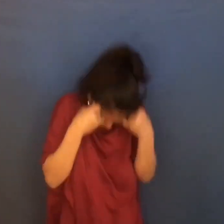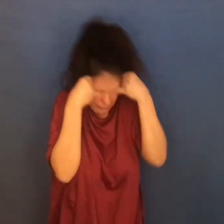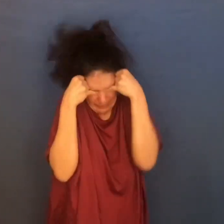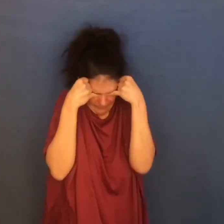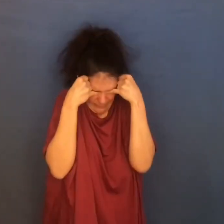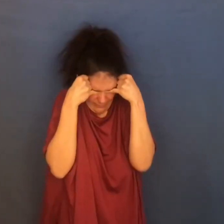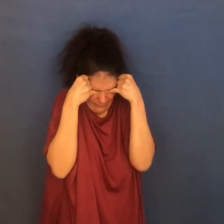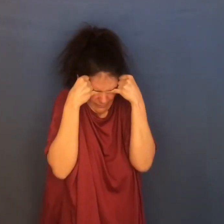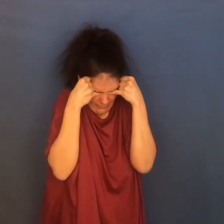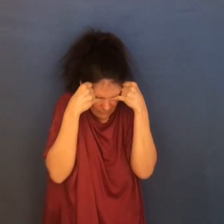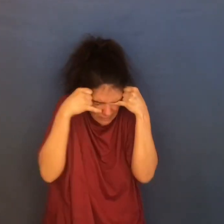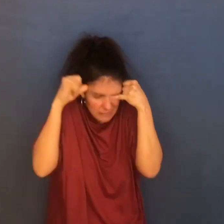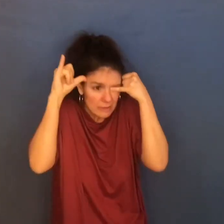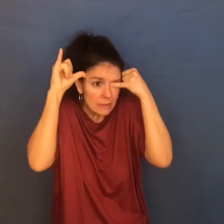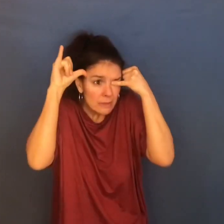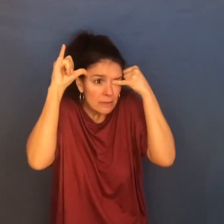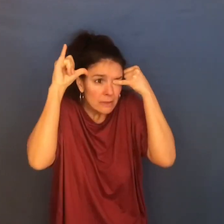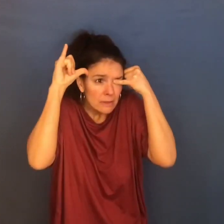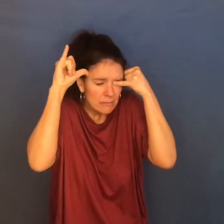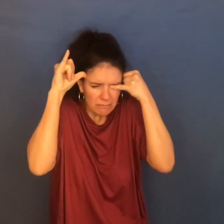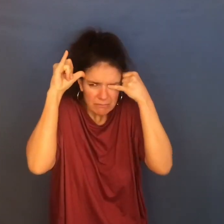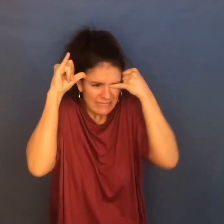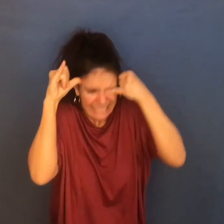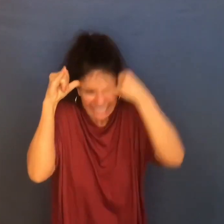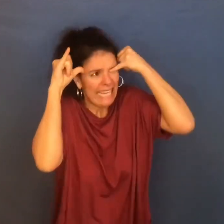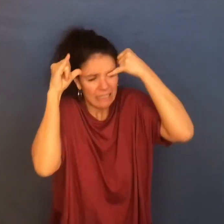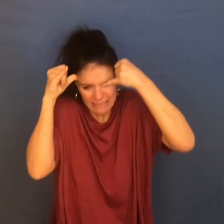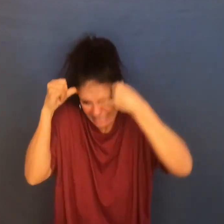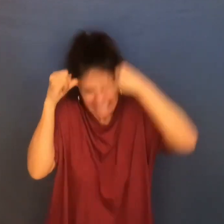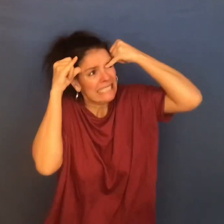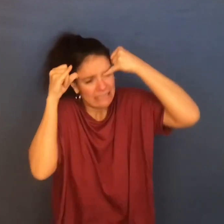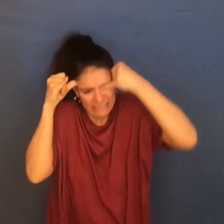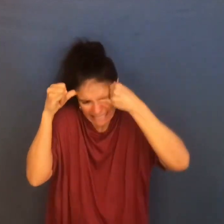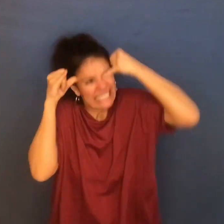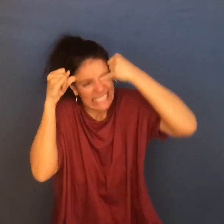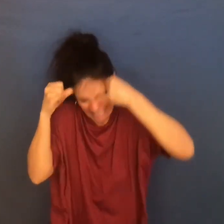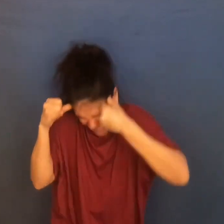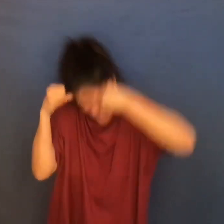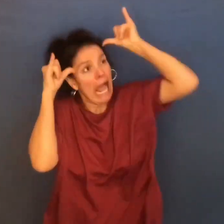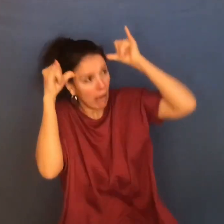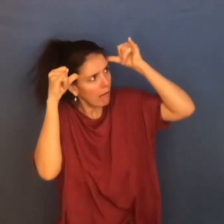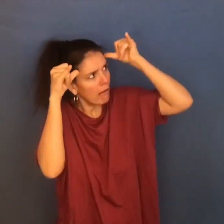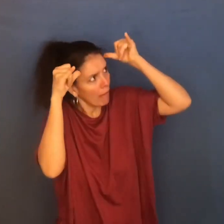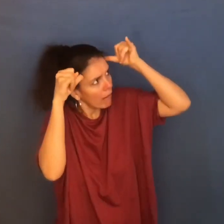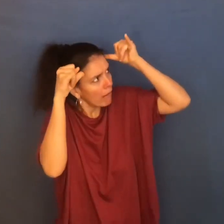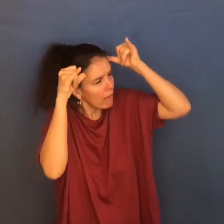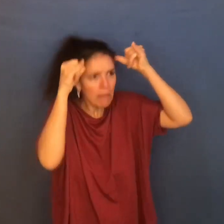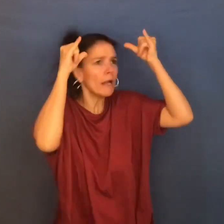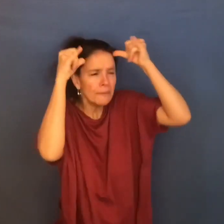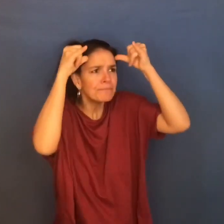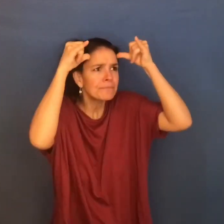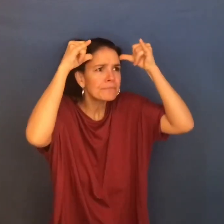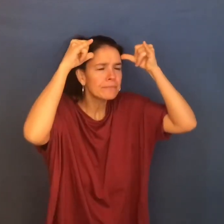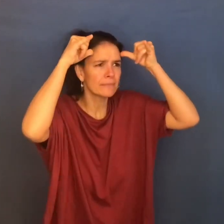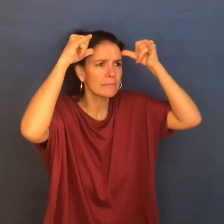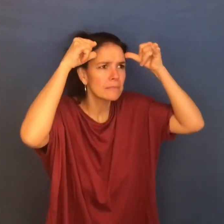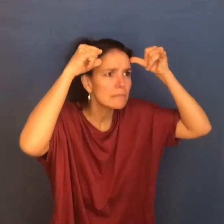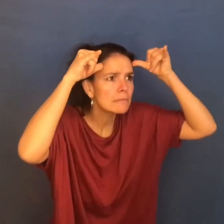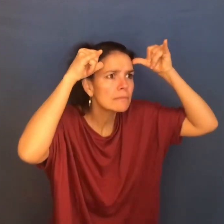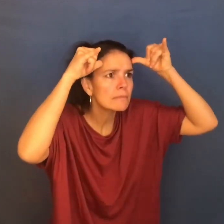et se cacha les yeux avec ses cornes. Elle entendit les roues toucher le sol, puis ouvra un œil. Elle dut un peu insister